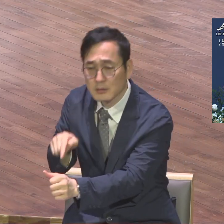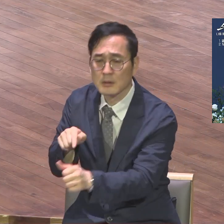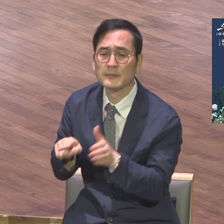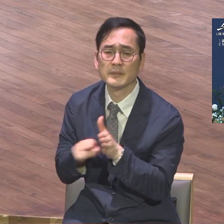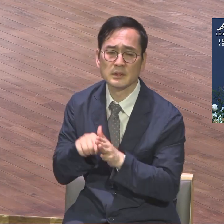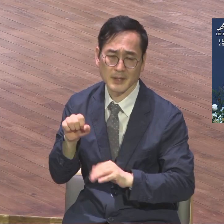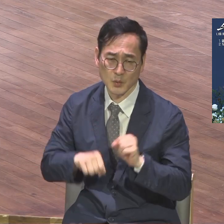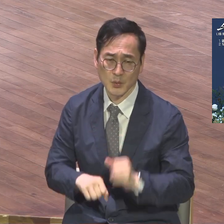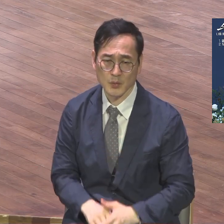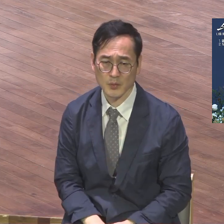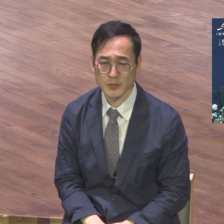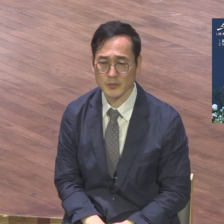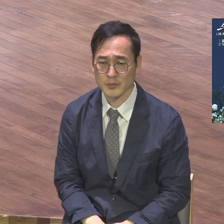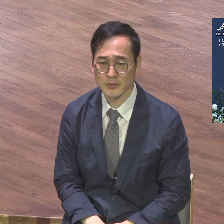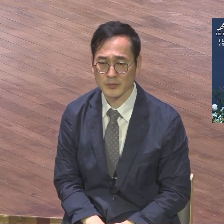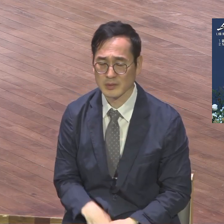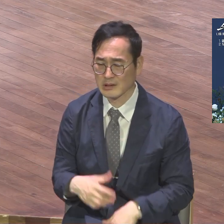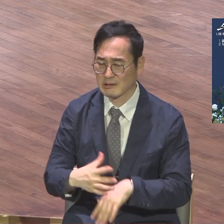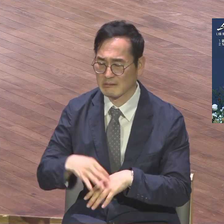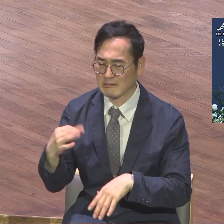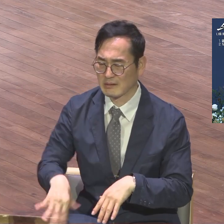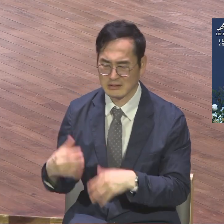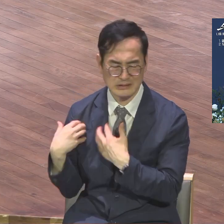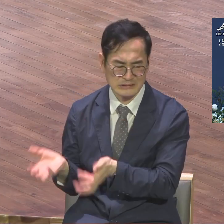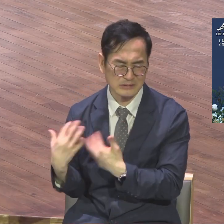얼마나 중요합니까?